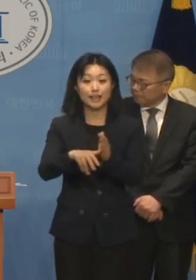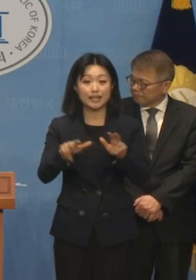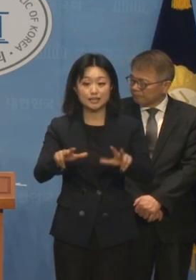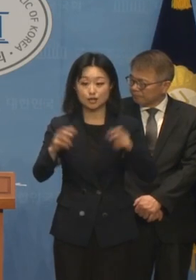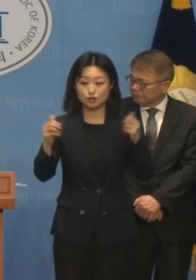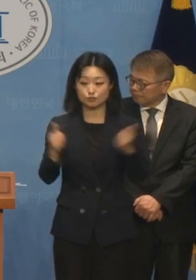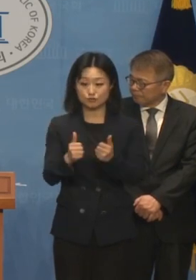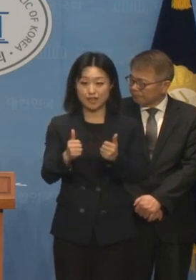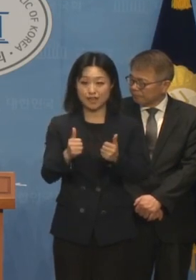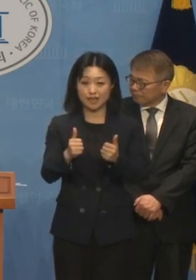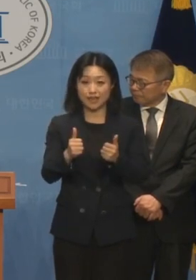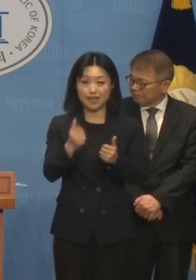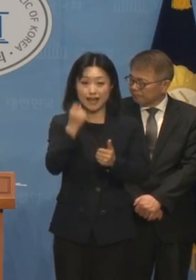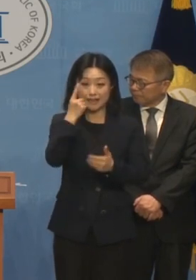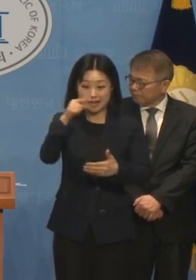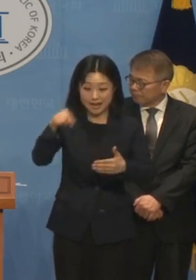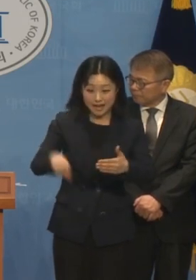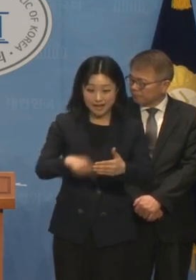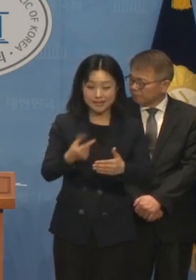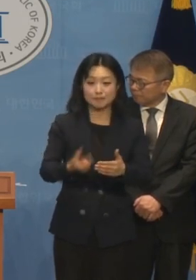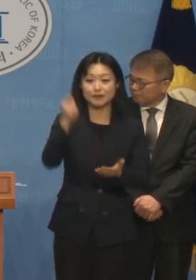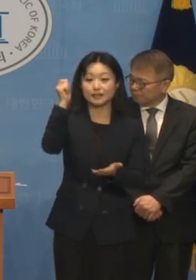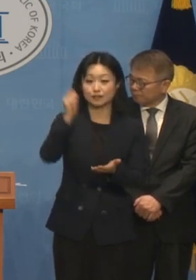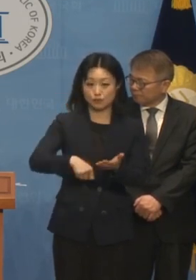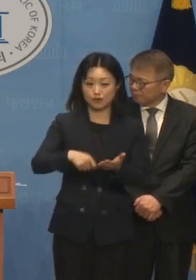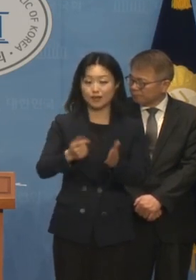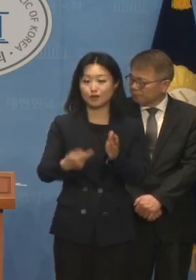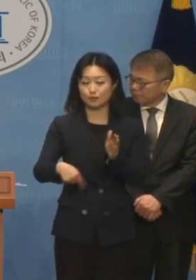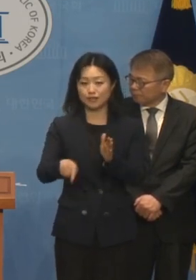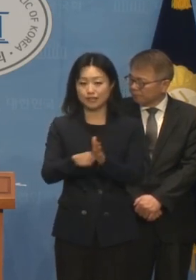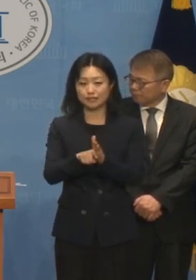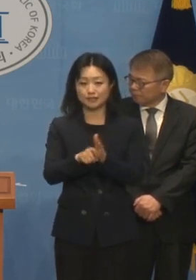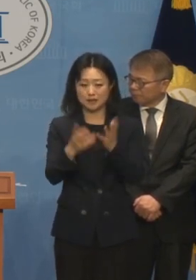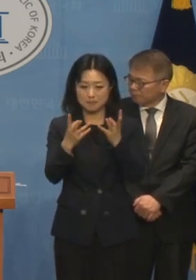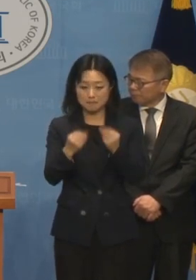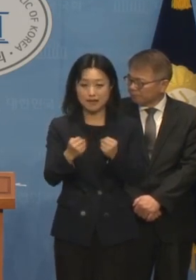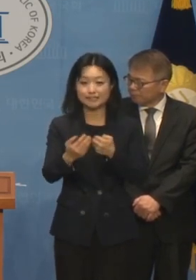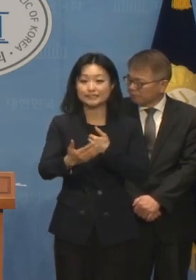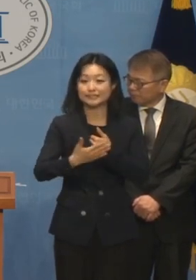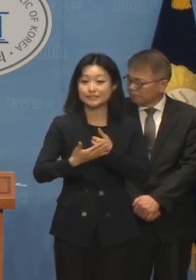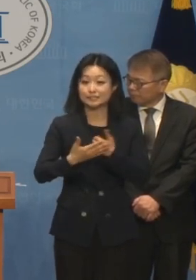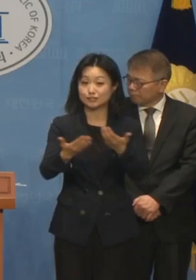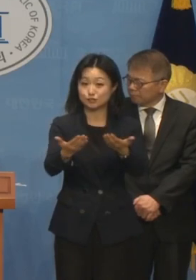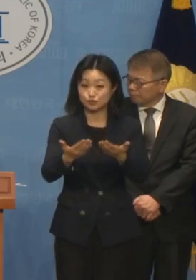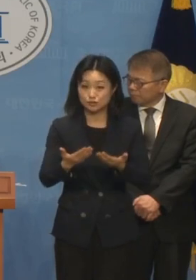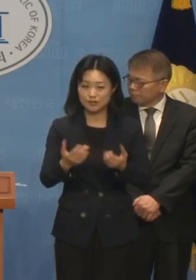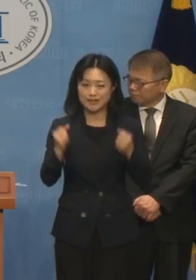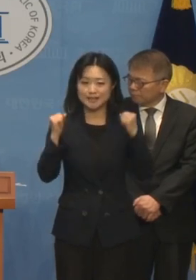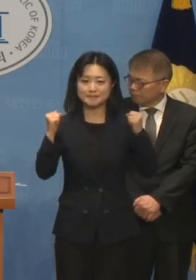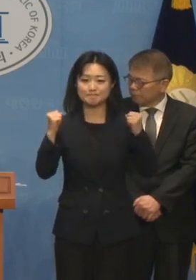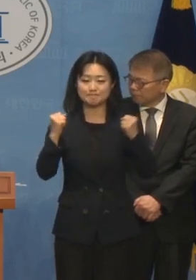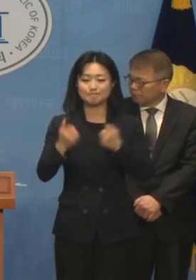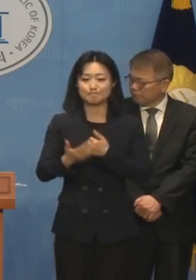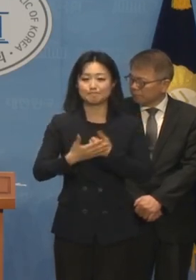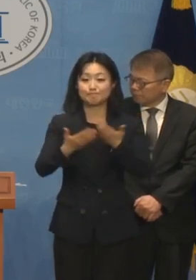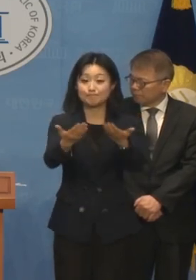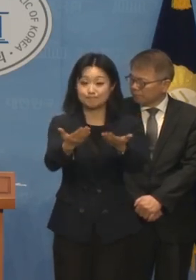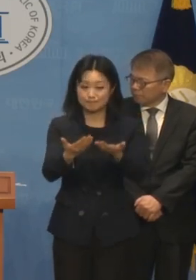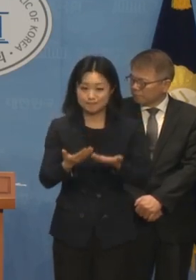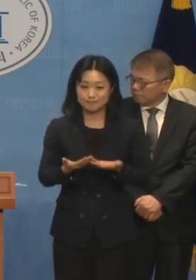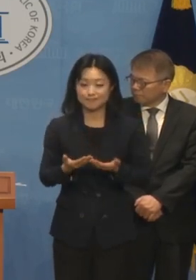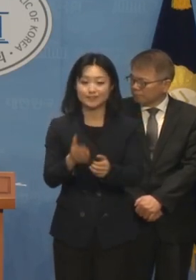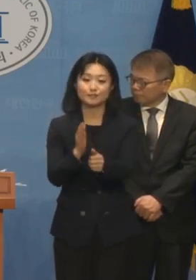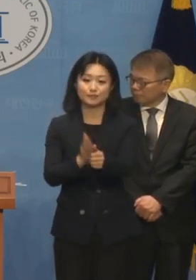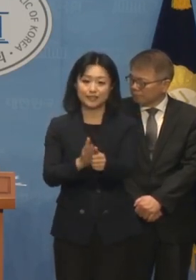국회 임기 내에 조속히 이루어질 수 있도록 많은 지지와 응원을